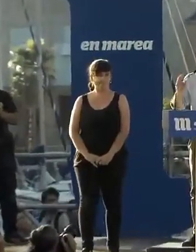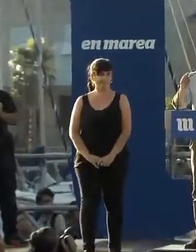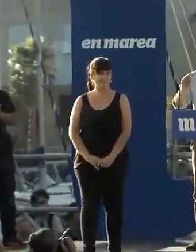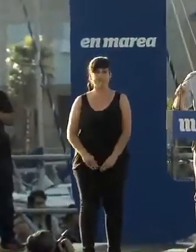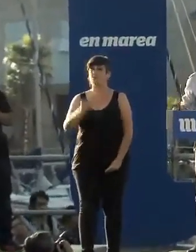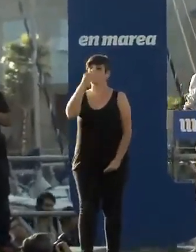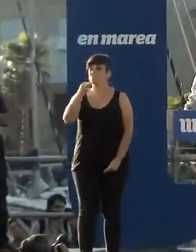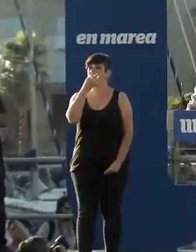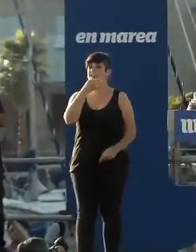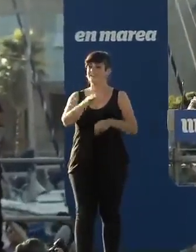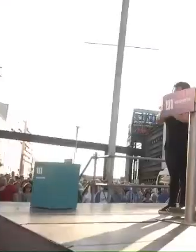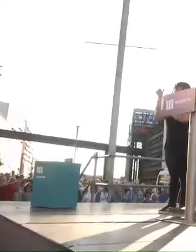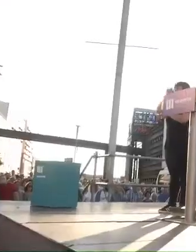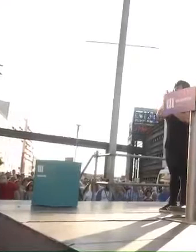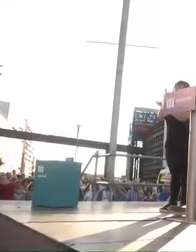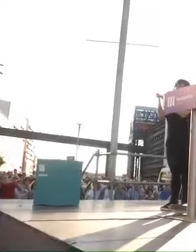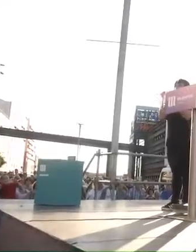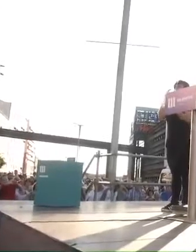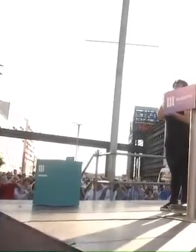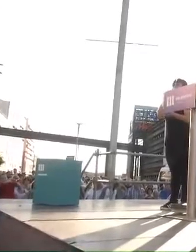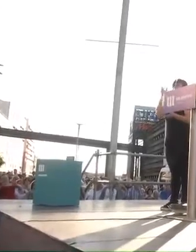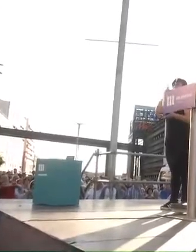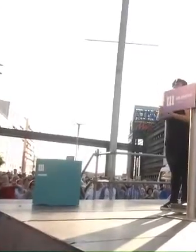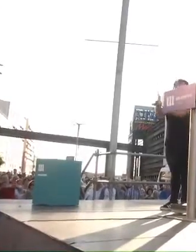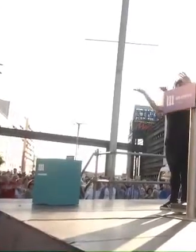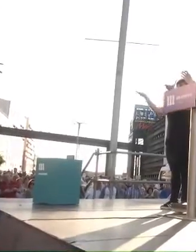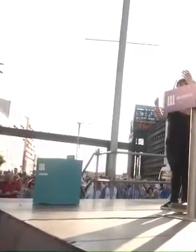Buenas tardes amigas amigos buenas tardes